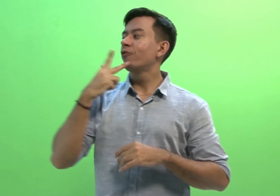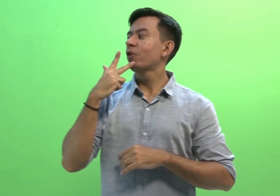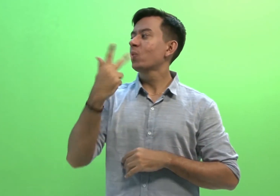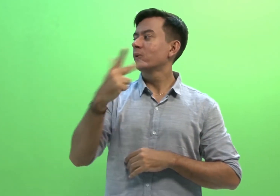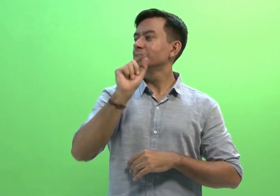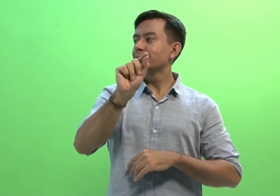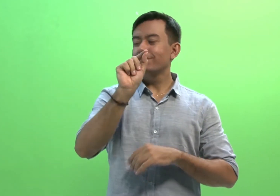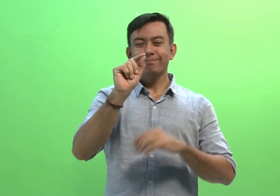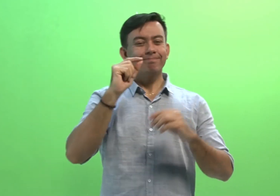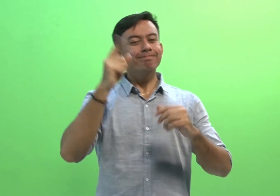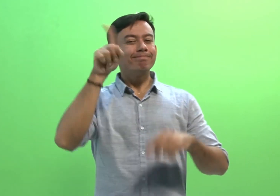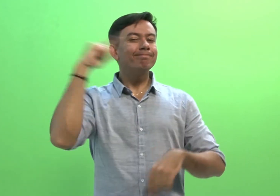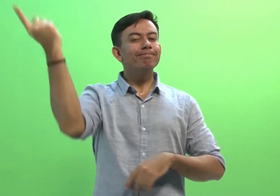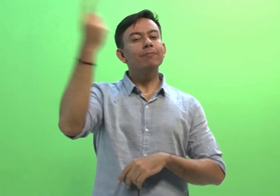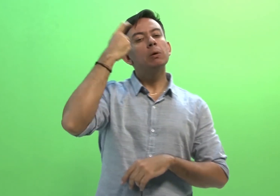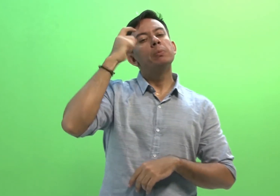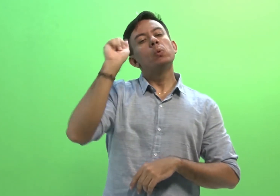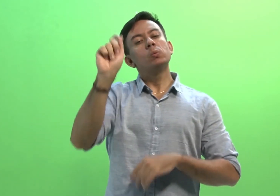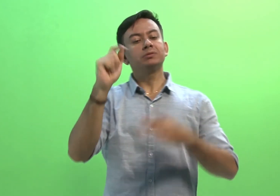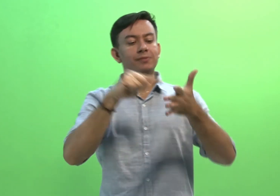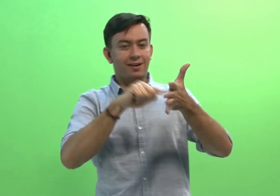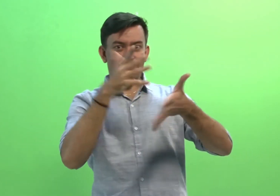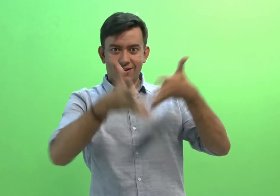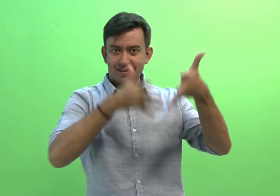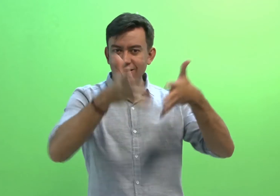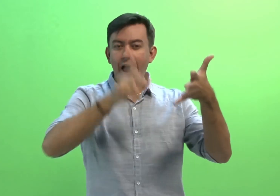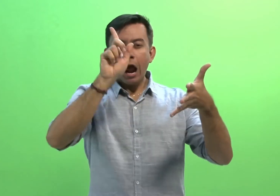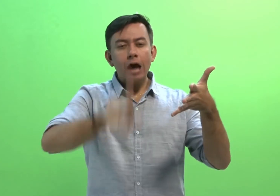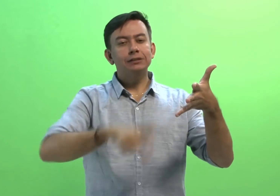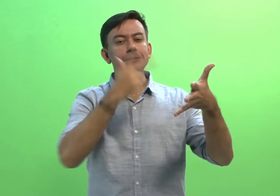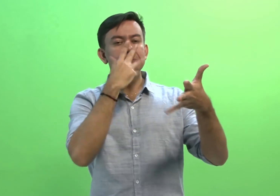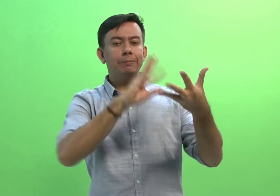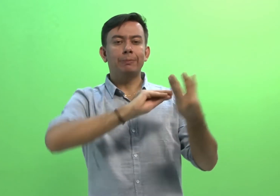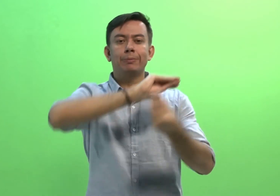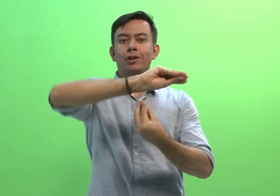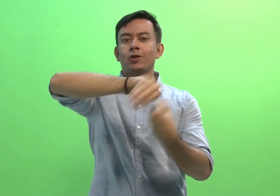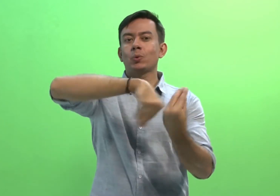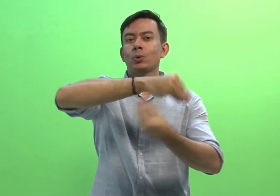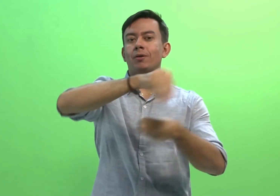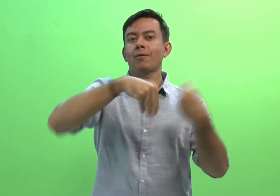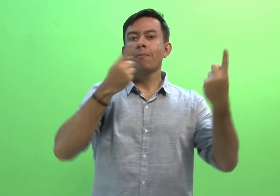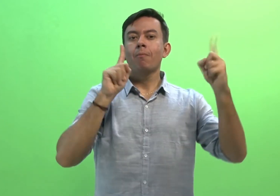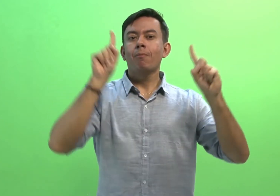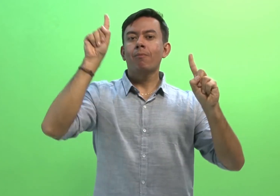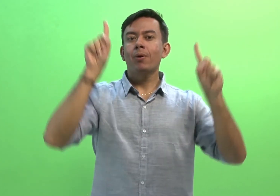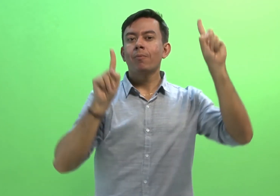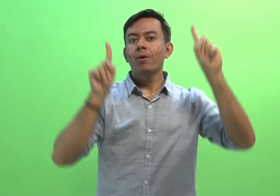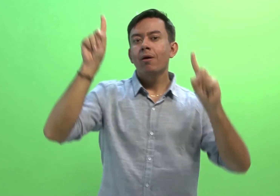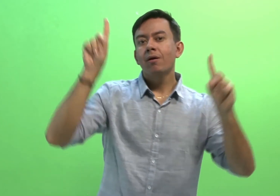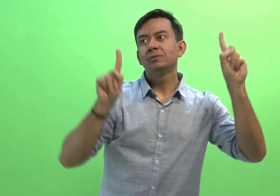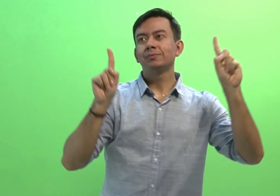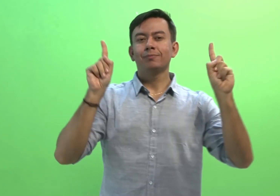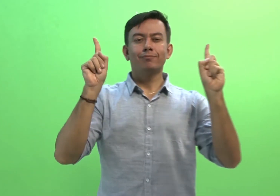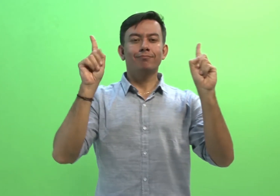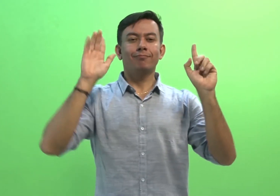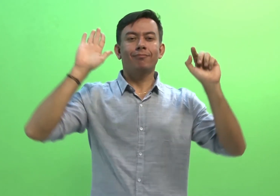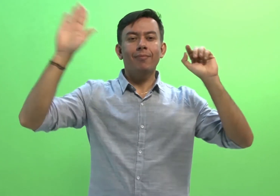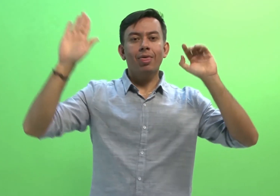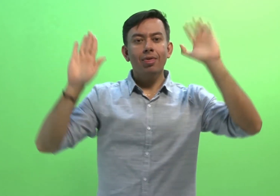Então, conforme o slide mostrou, muitos acreditam que a língua de sinais é uma mistura de pantomima,